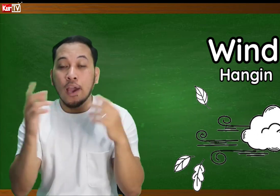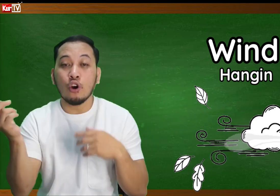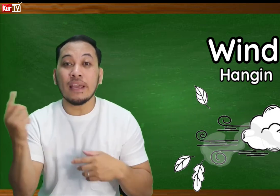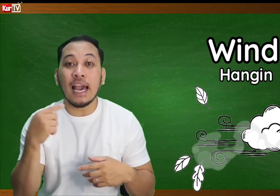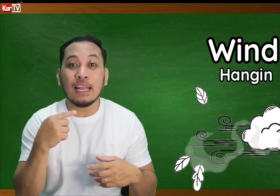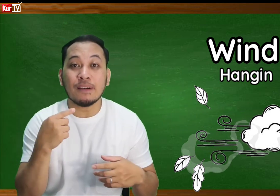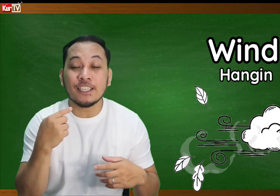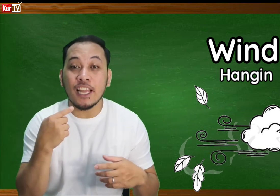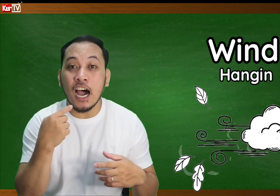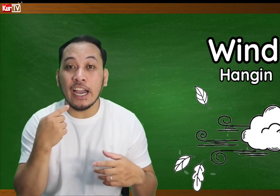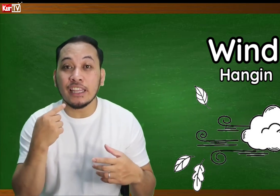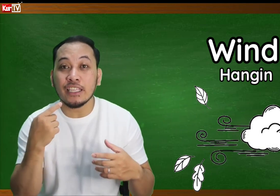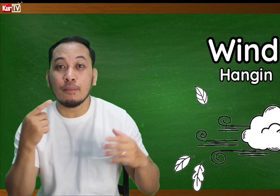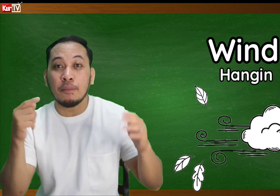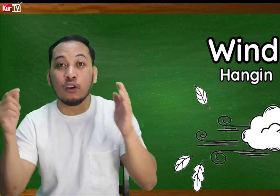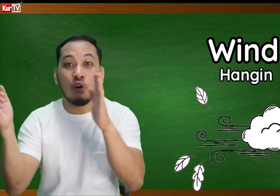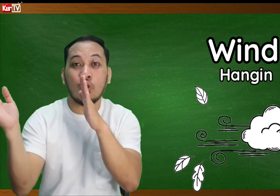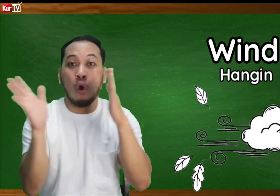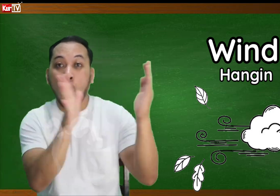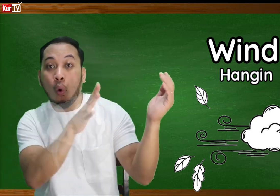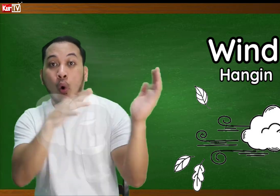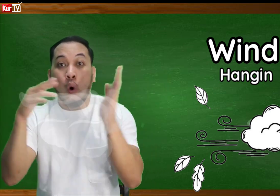Ayan, may lalabas dyan na hangin din sa bibig ko.